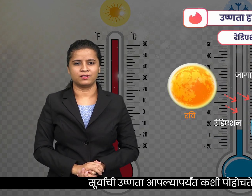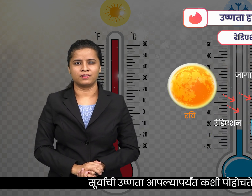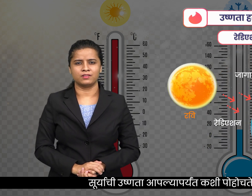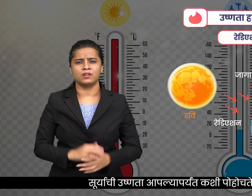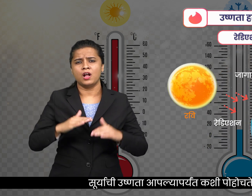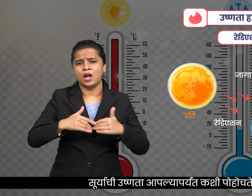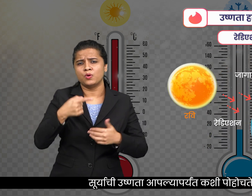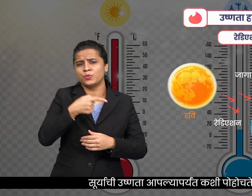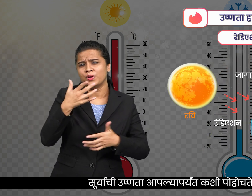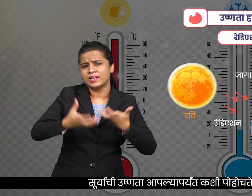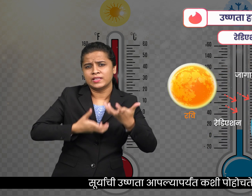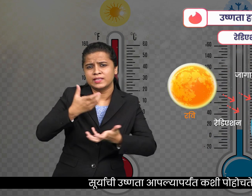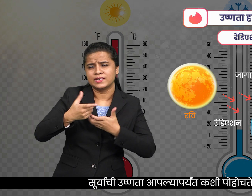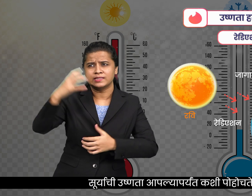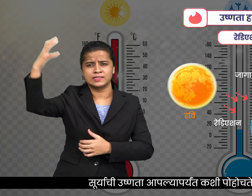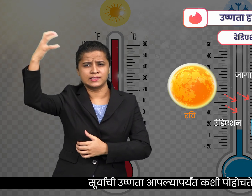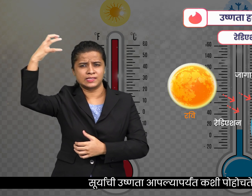सूर्याची उष्णता आपल्यापर्यंत कशी पोहोचते?